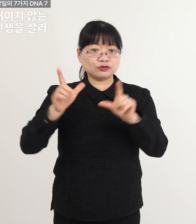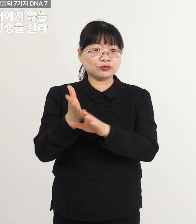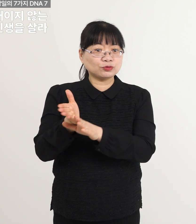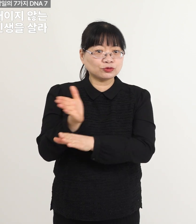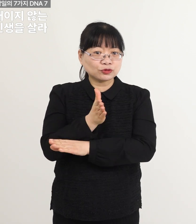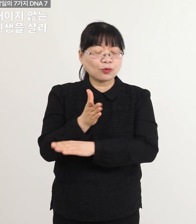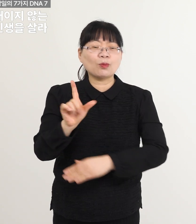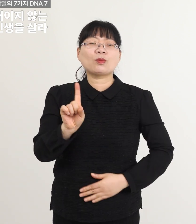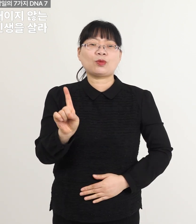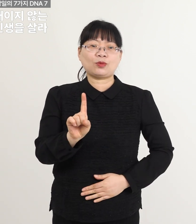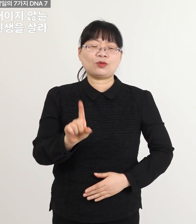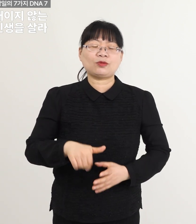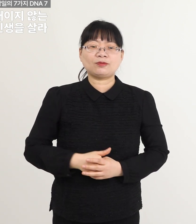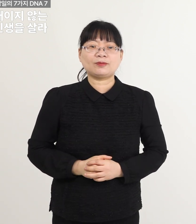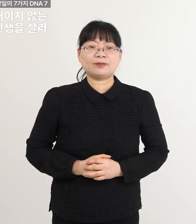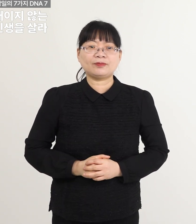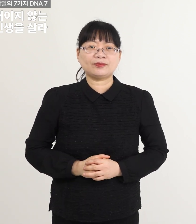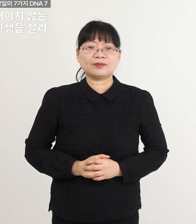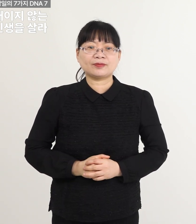주일부터는